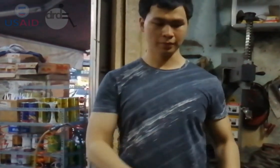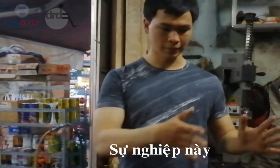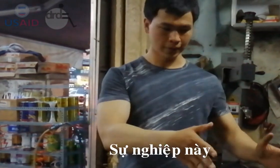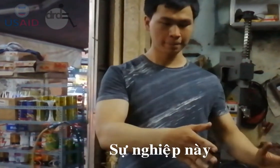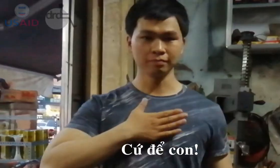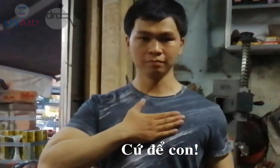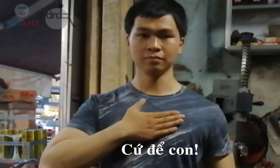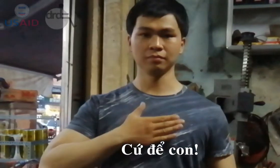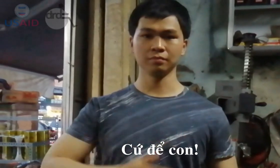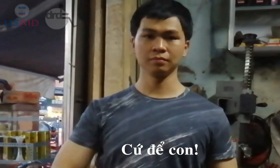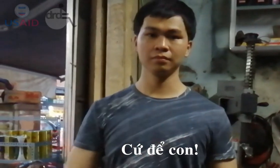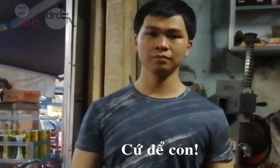như làn gió,